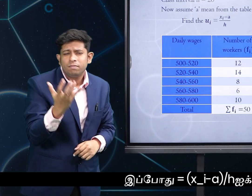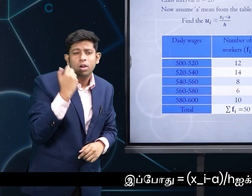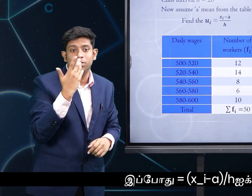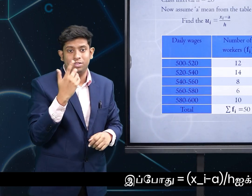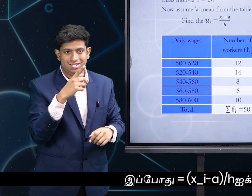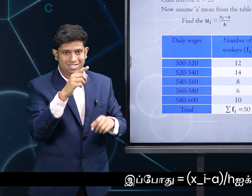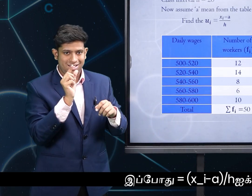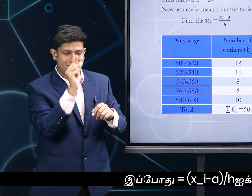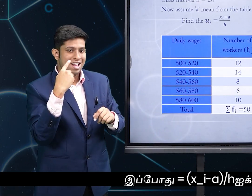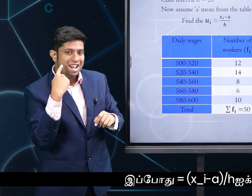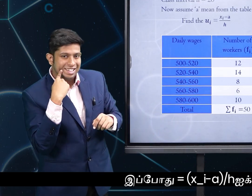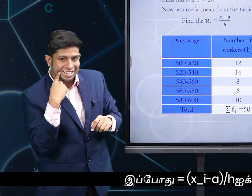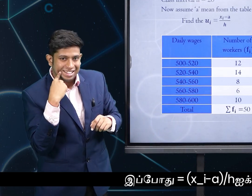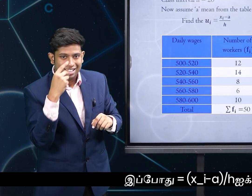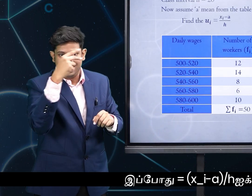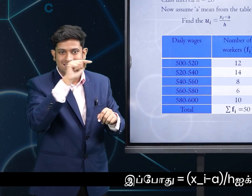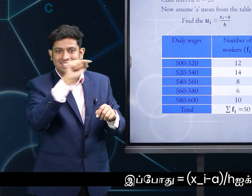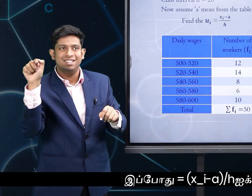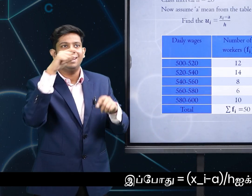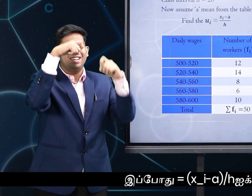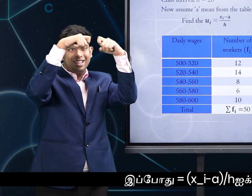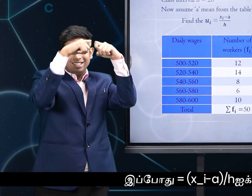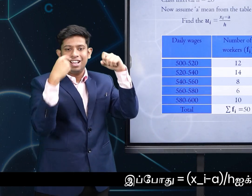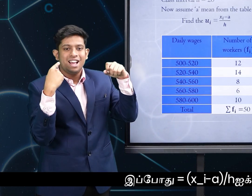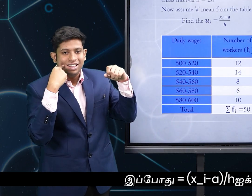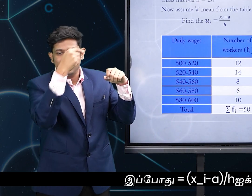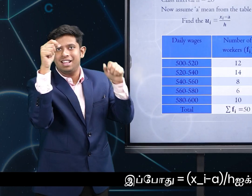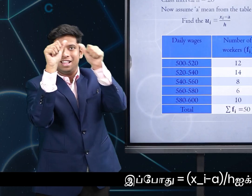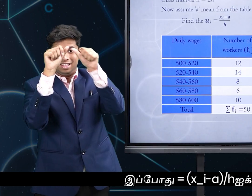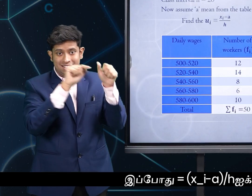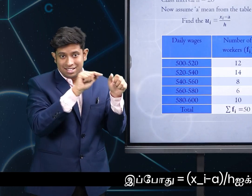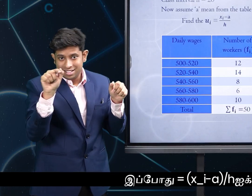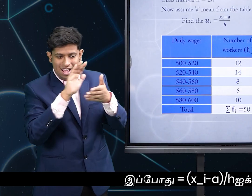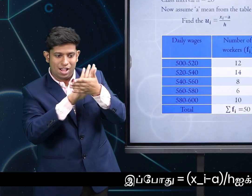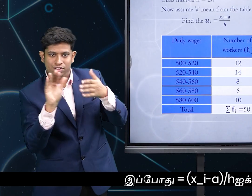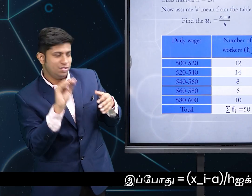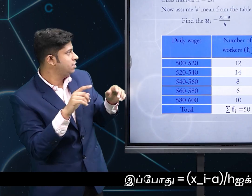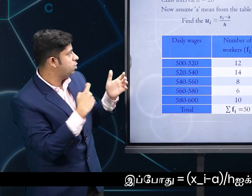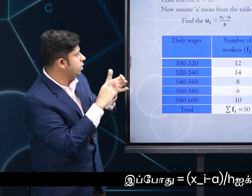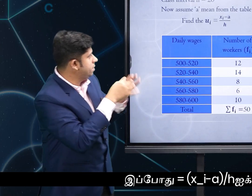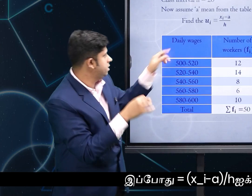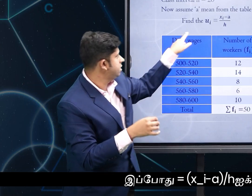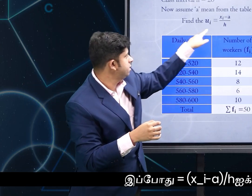இப்போது ஈடு x கீழ் இலக்கம் I கழித்தல் a by h ஐ கண்டுபிடி.